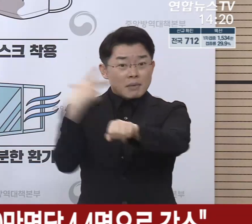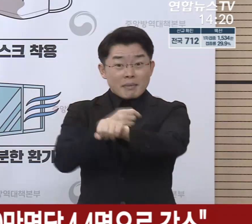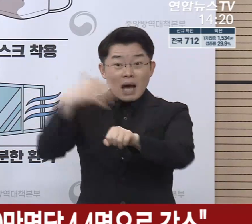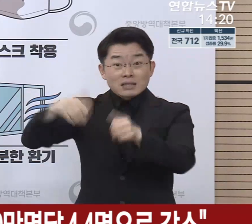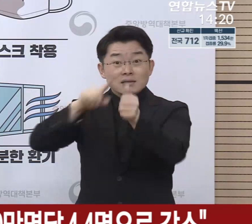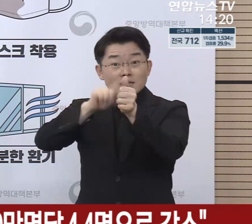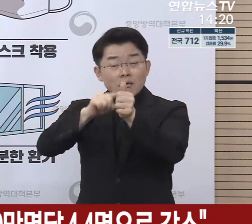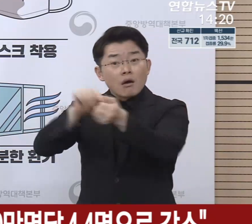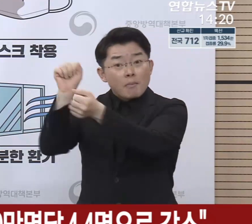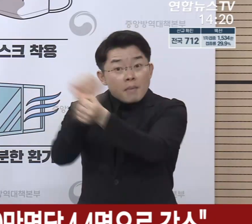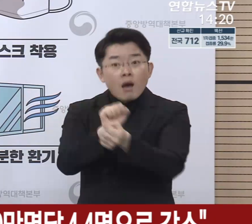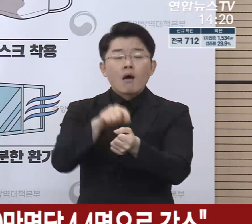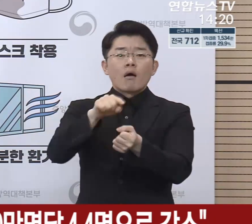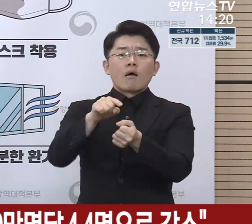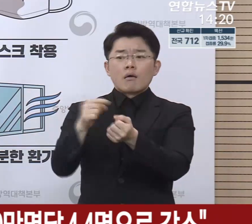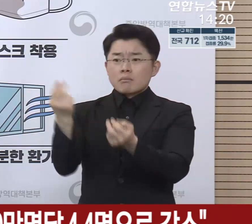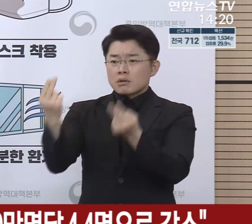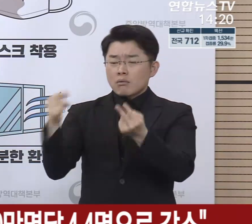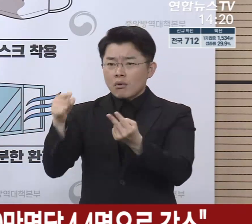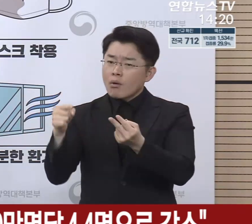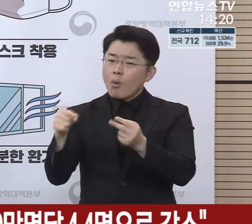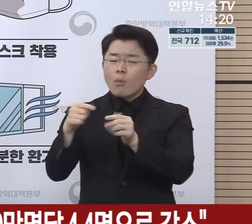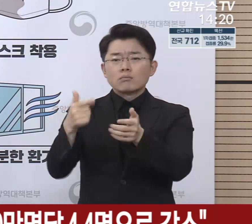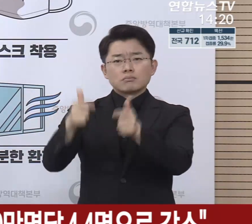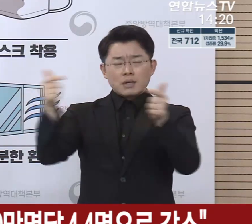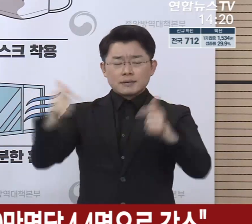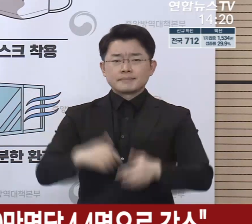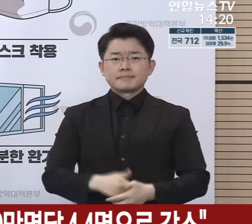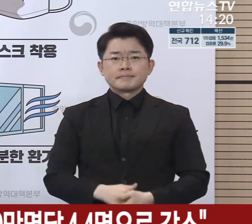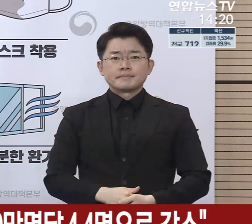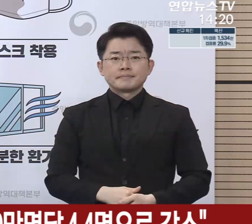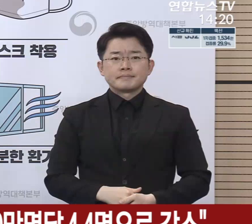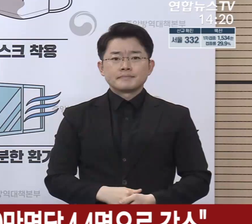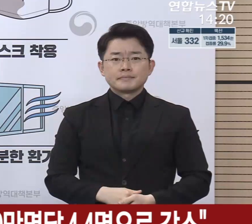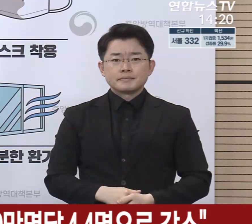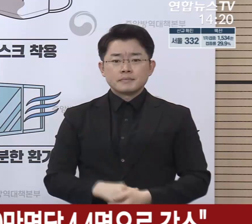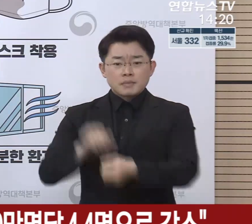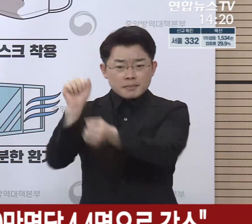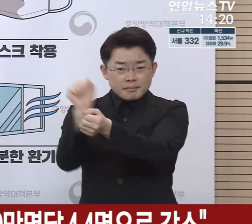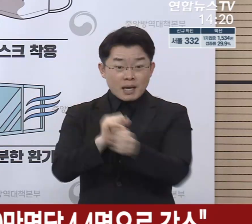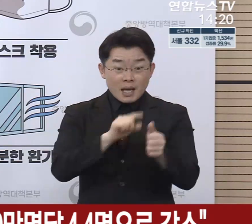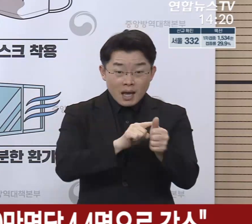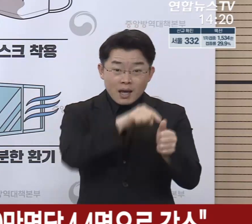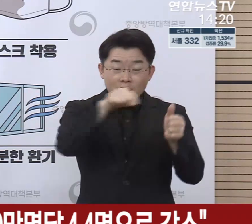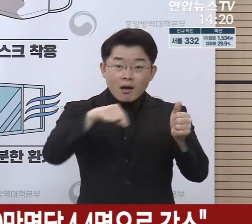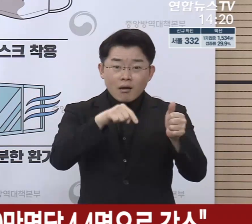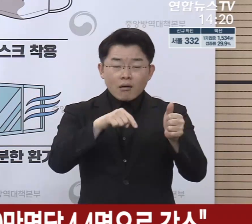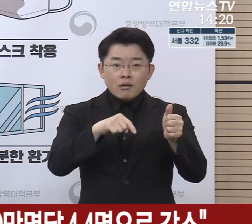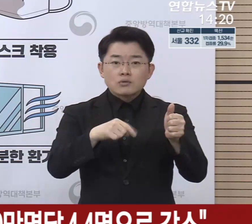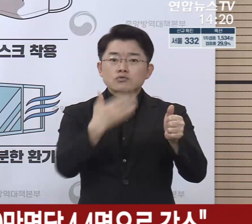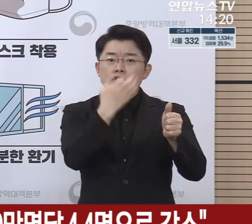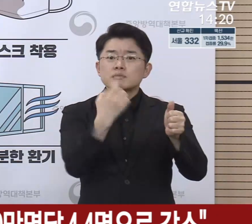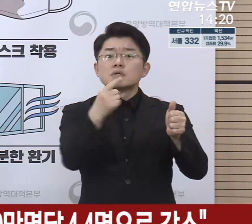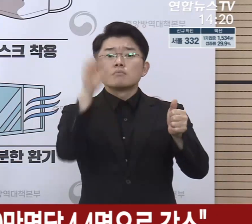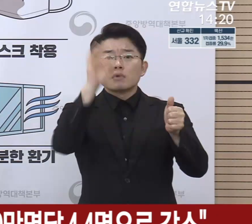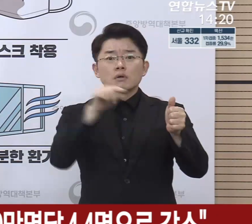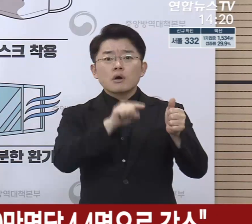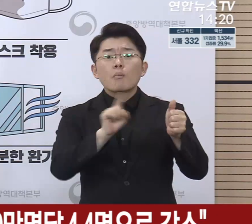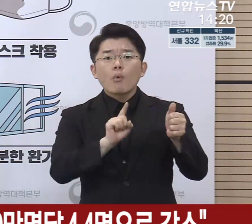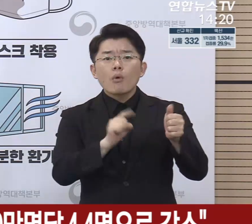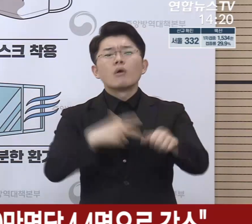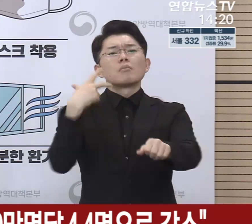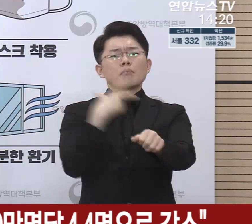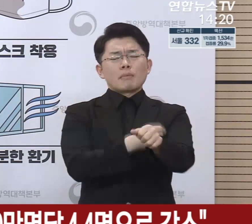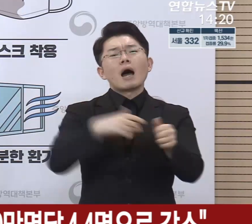미접종자의 비율이 60%를 차지하고 있어 확진자의 대부분 91.2%가 한 번도